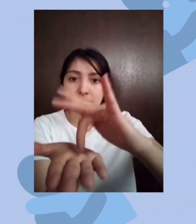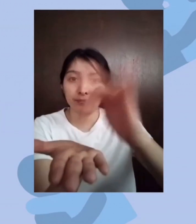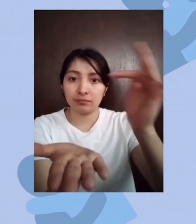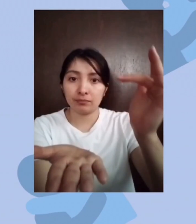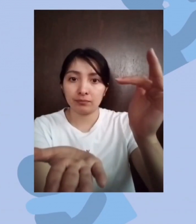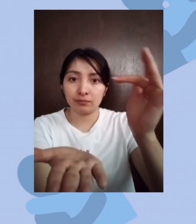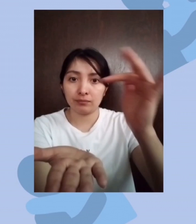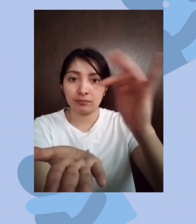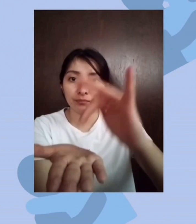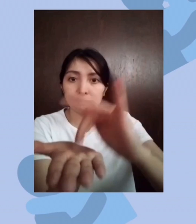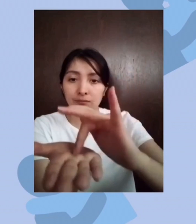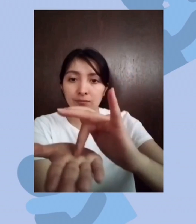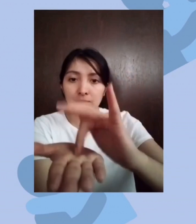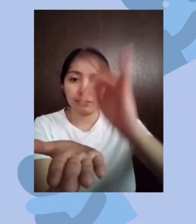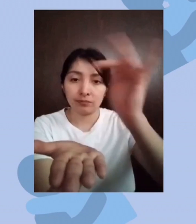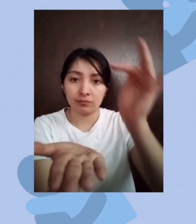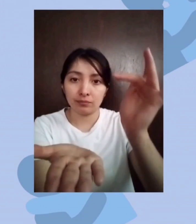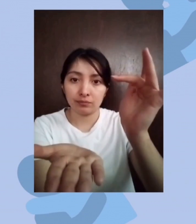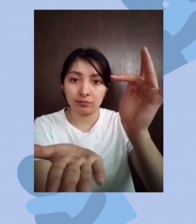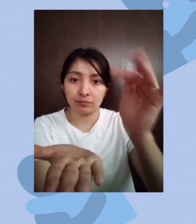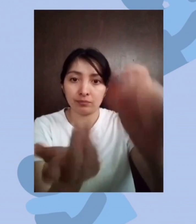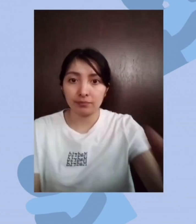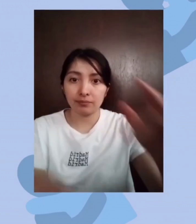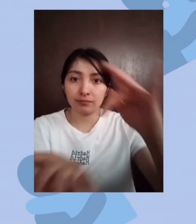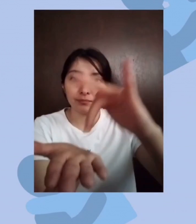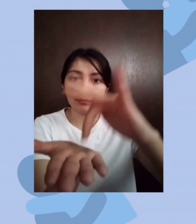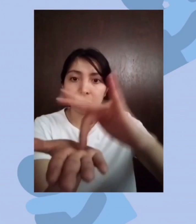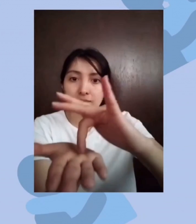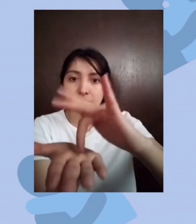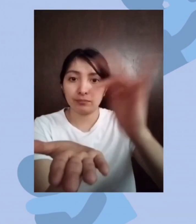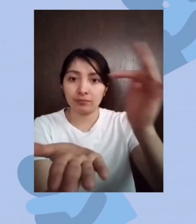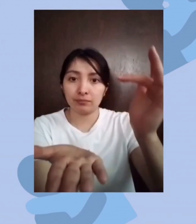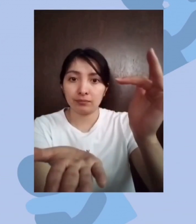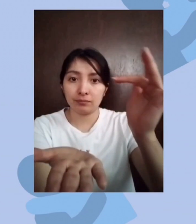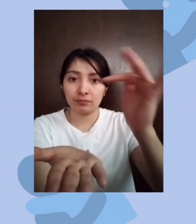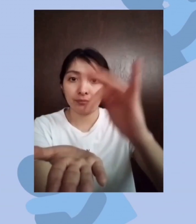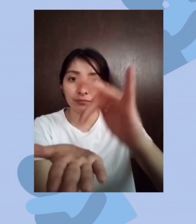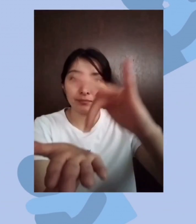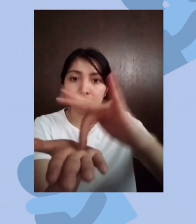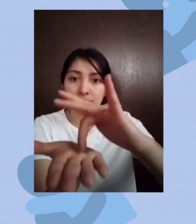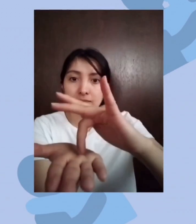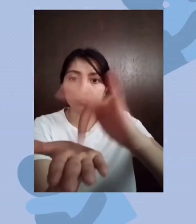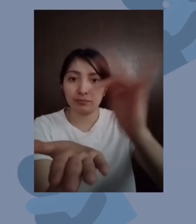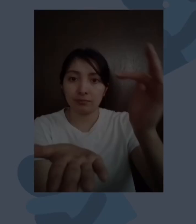todos los dedos extendidos y el dedo medio, tocando la palma contraria, se levantará.